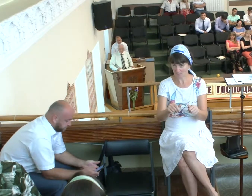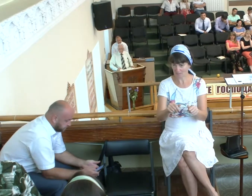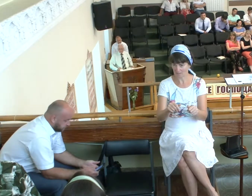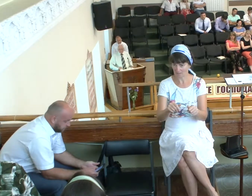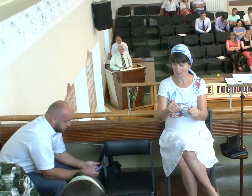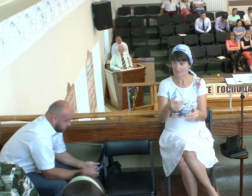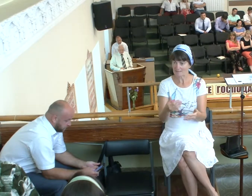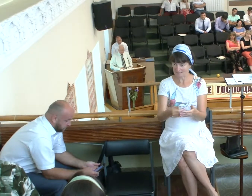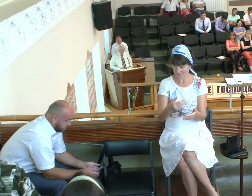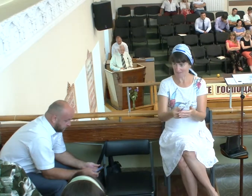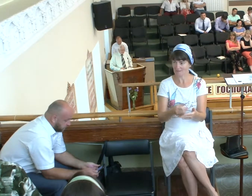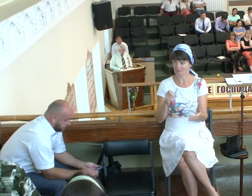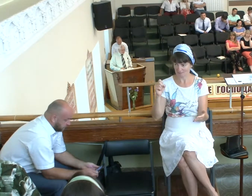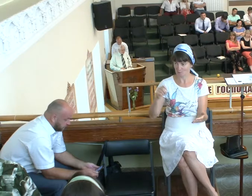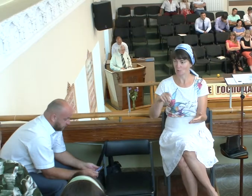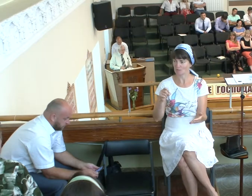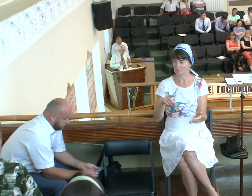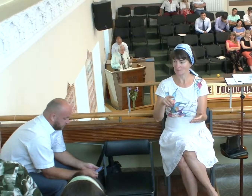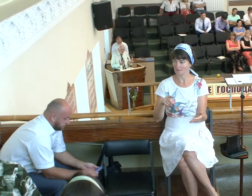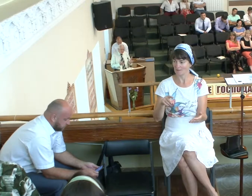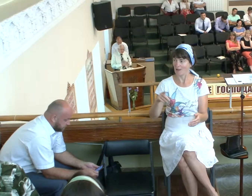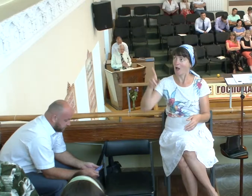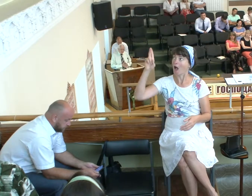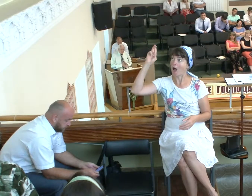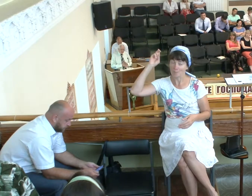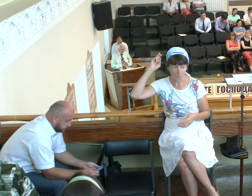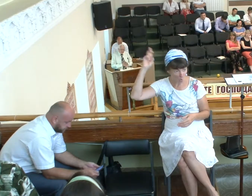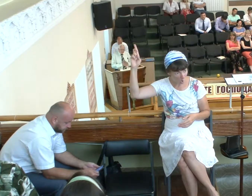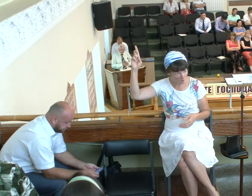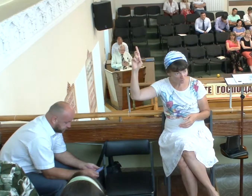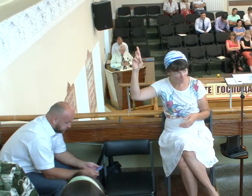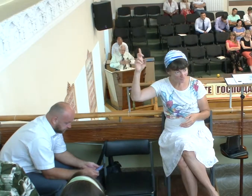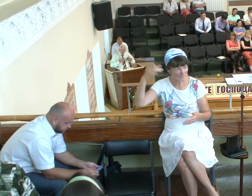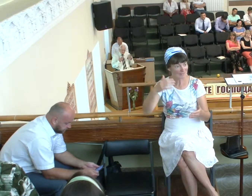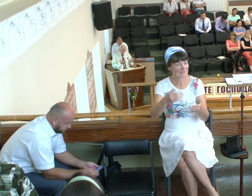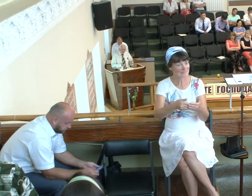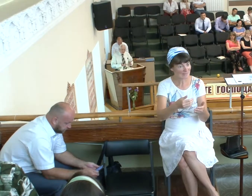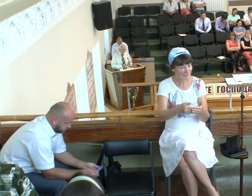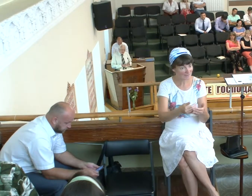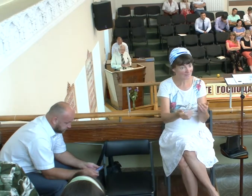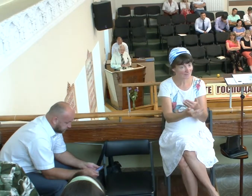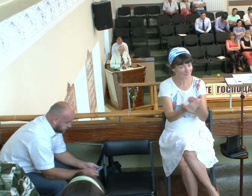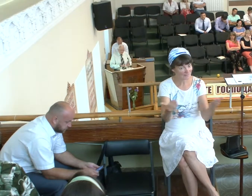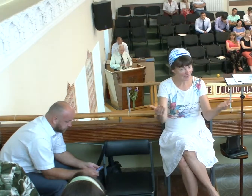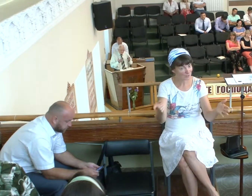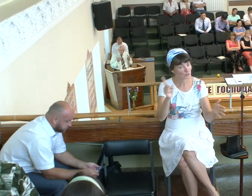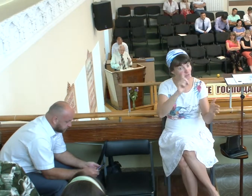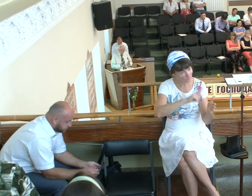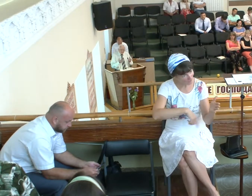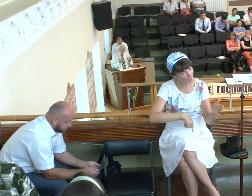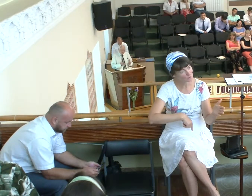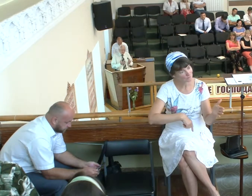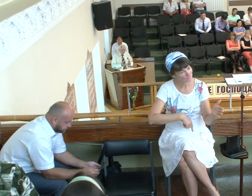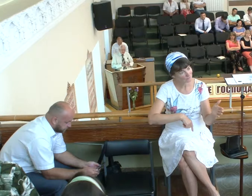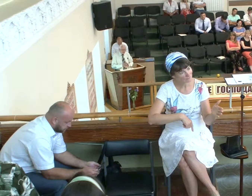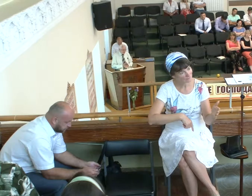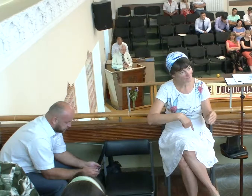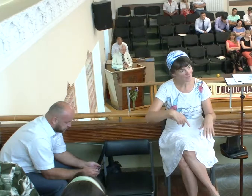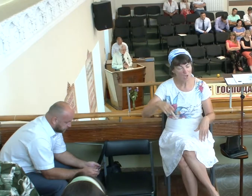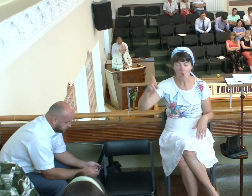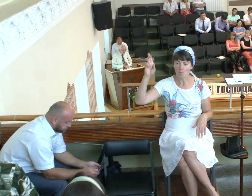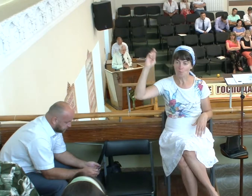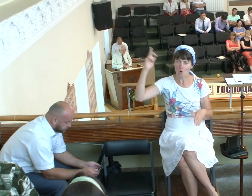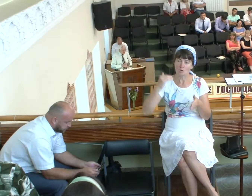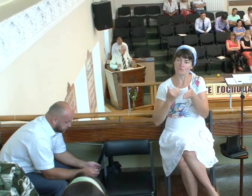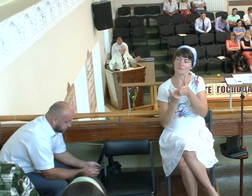Бог ценит нашу веру. Друзья, дорогие, Бог ценит веру. Бог ценит доверие. Бог высоко оценил веру